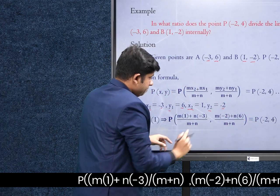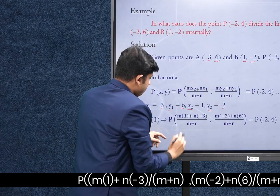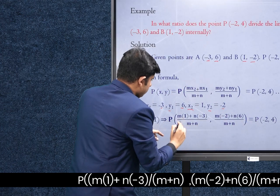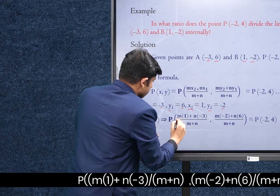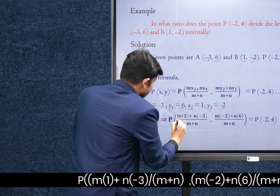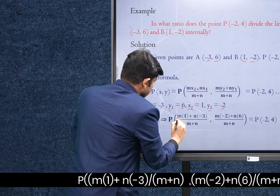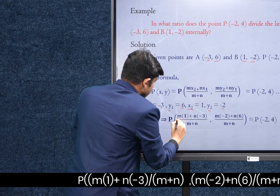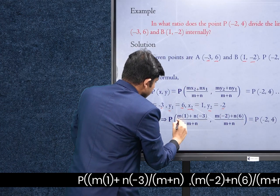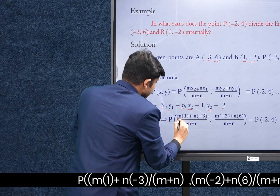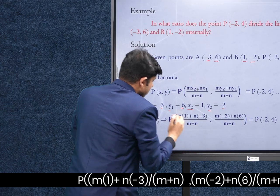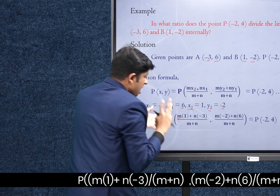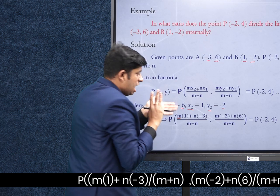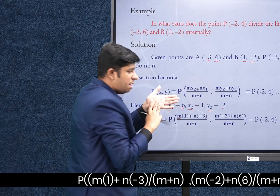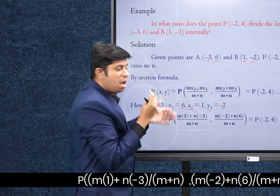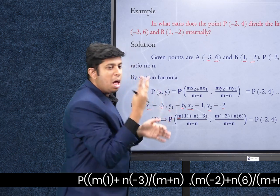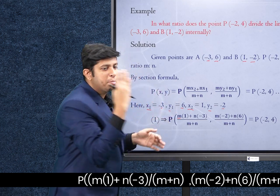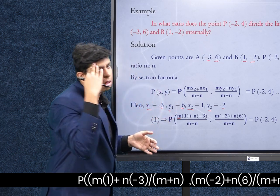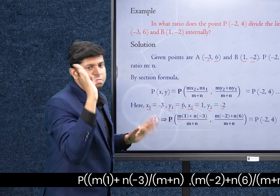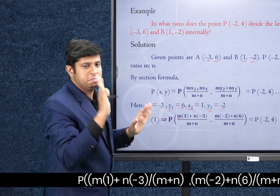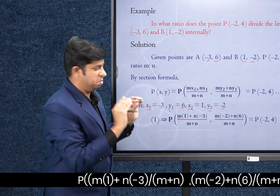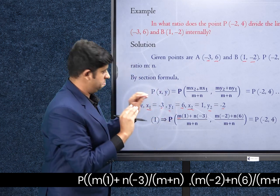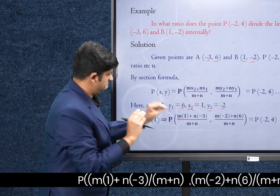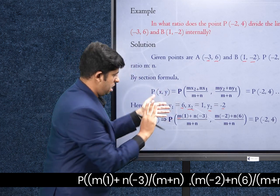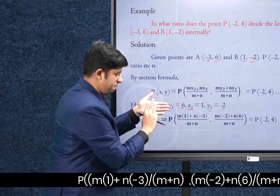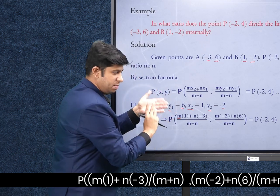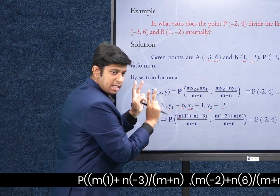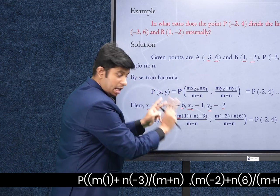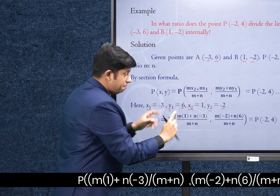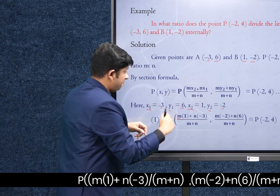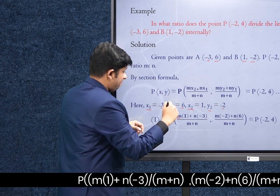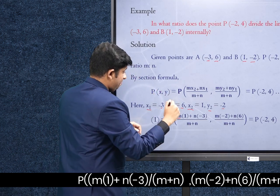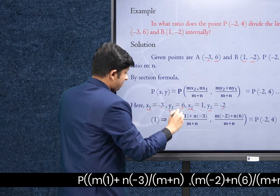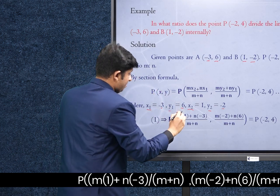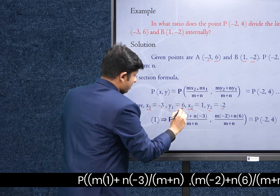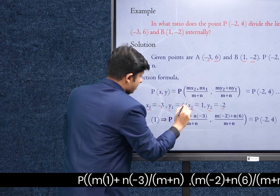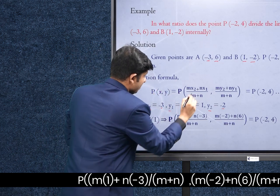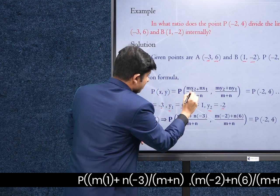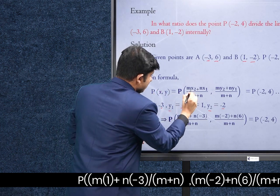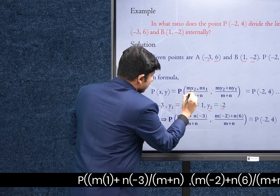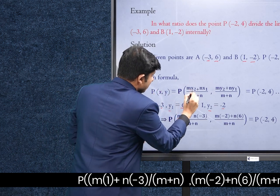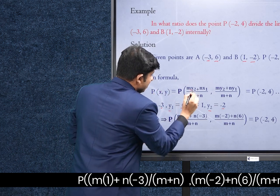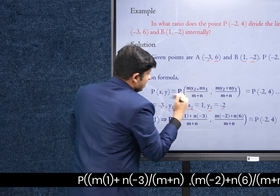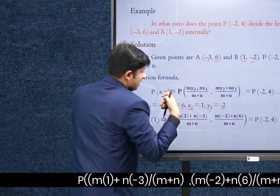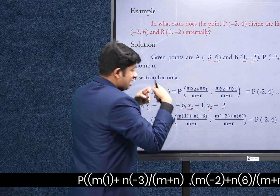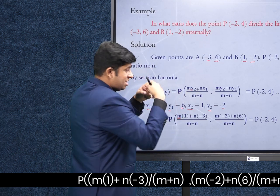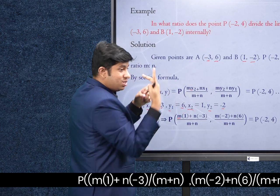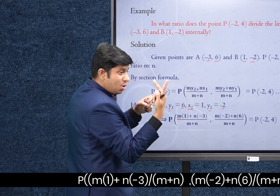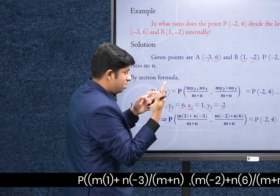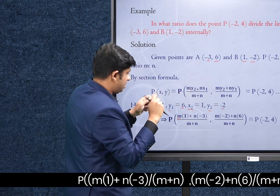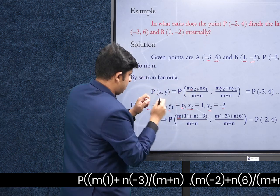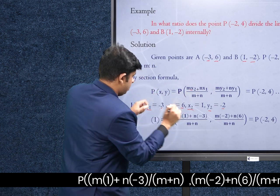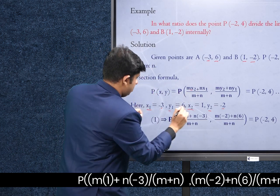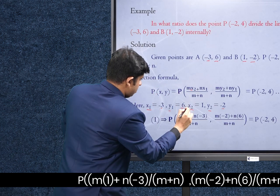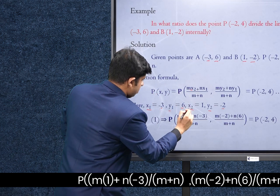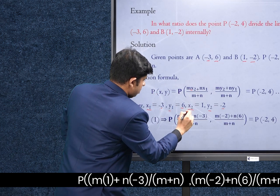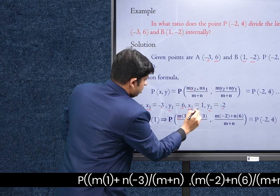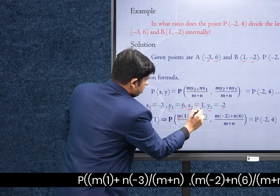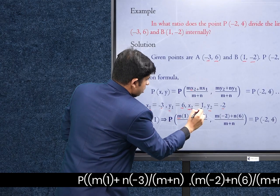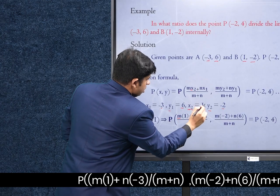பி அடைப்புக்குறிக்குள் எம் அடைப்புக்குறிக்குள் 1 கூட்டல் என் அடைப்புக்குறிக்குள் கழித்தல் 3